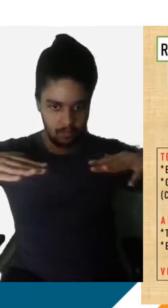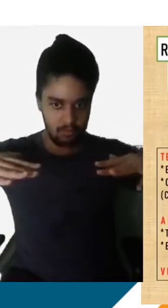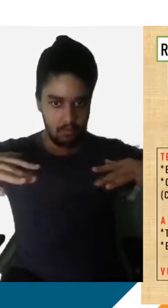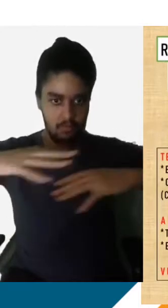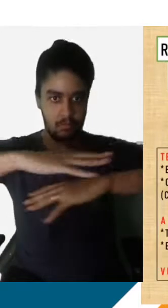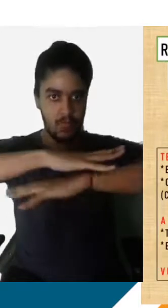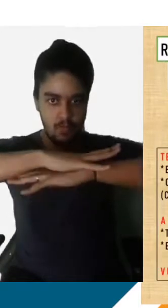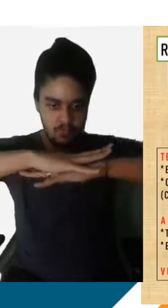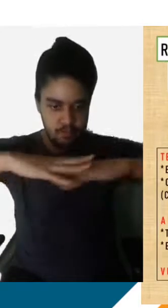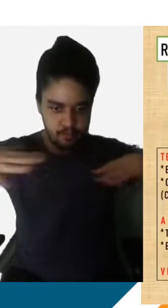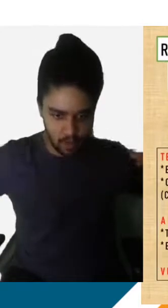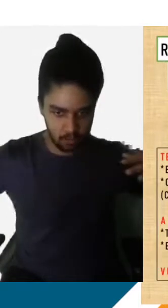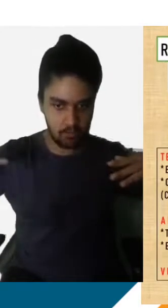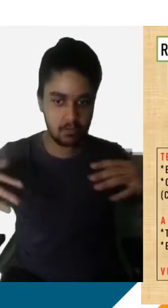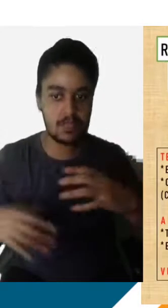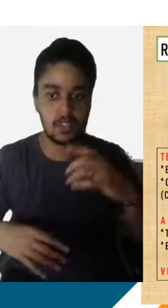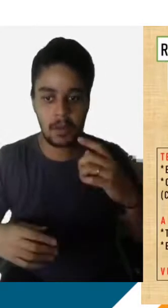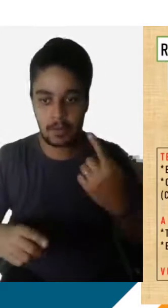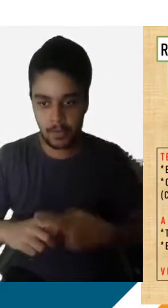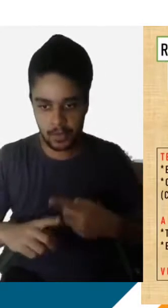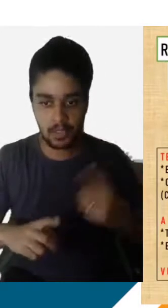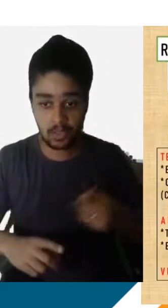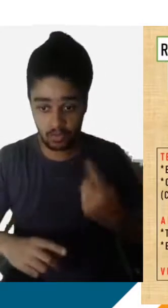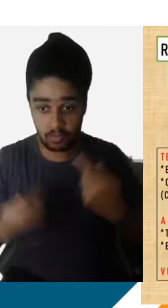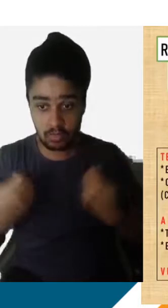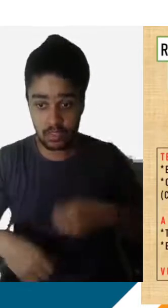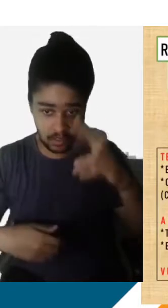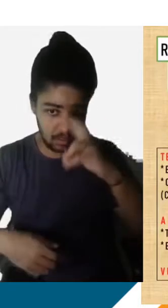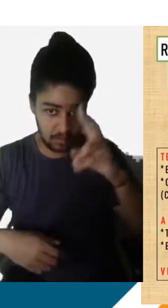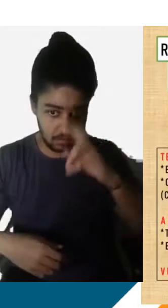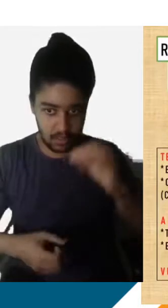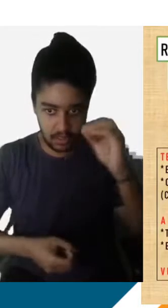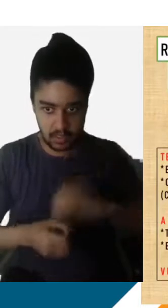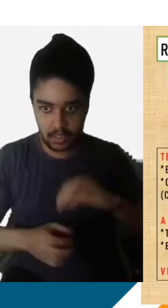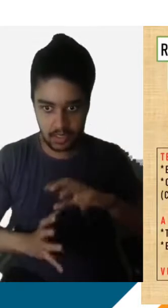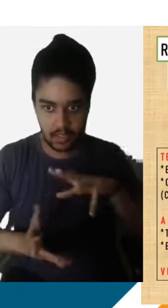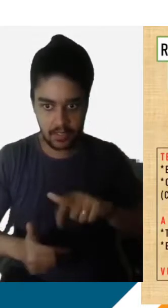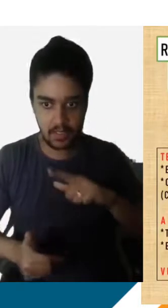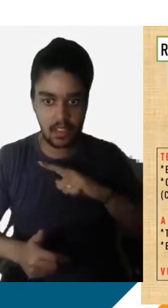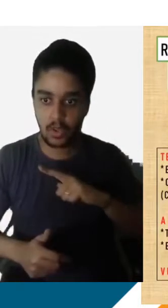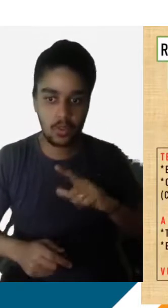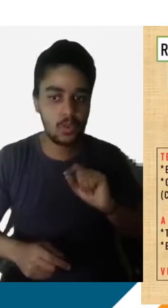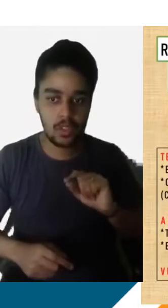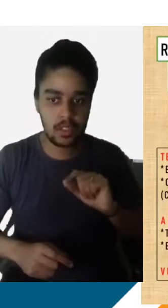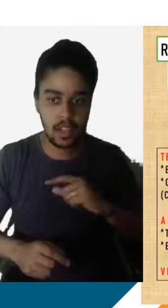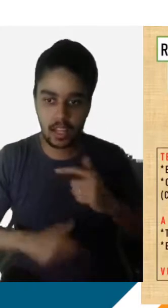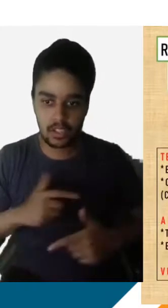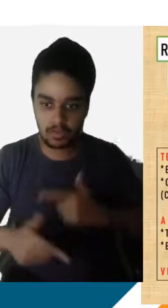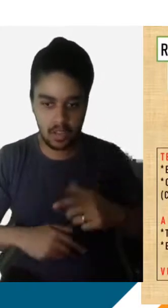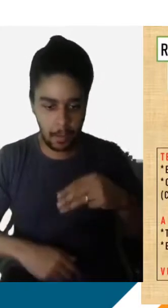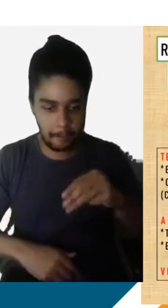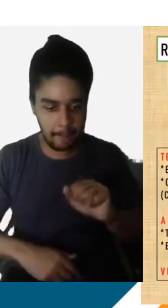se divergem, porque é importante a gente lembrar que na parte interna da Terra tem o que? Atividade